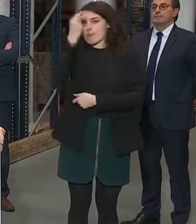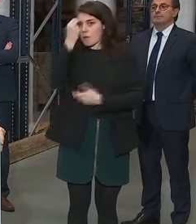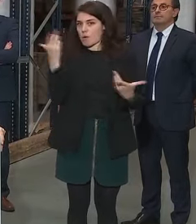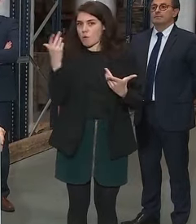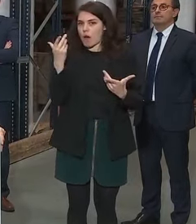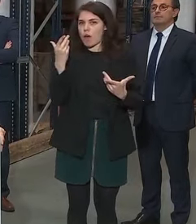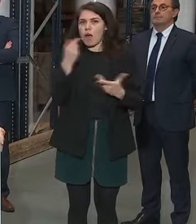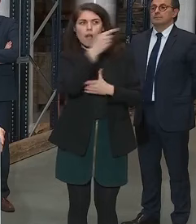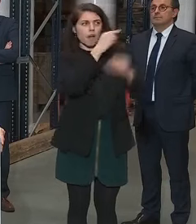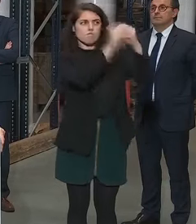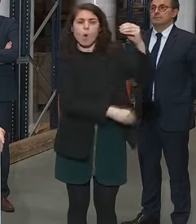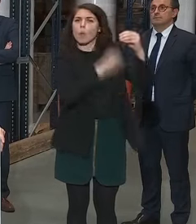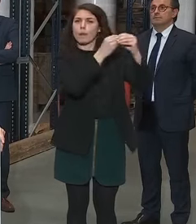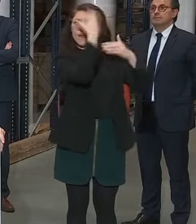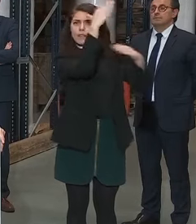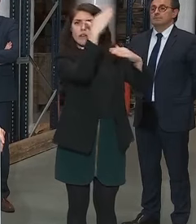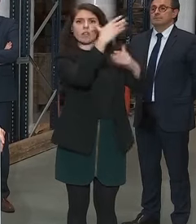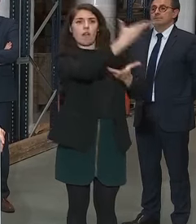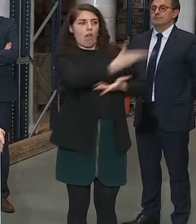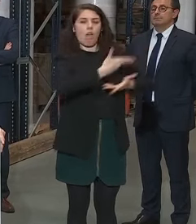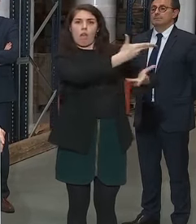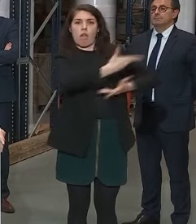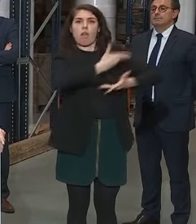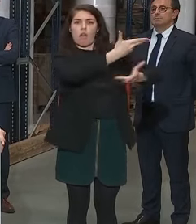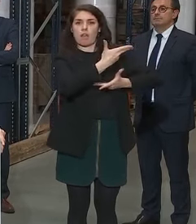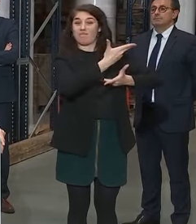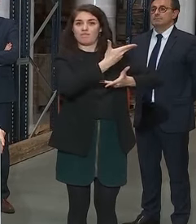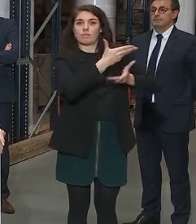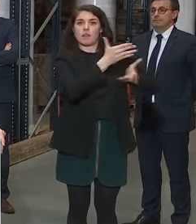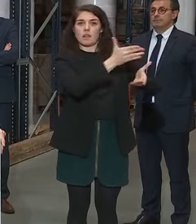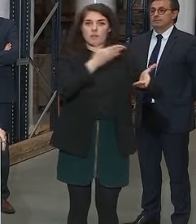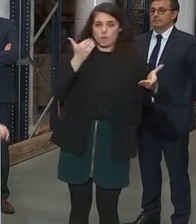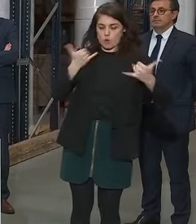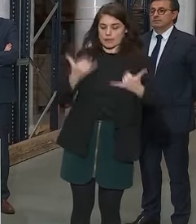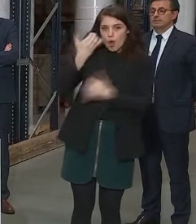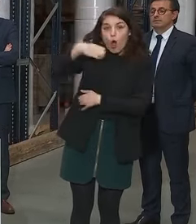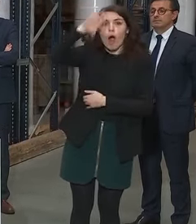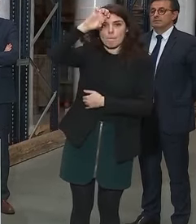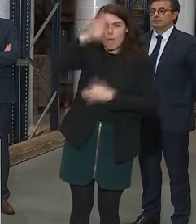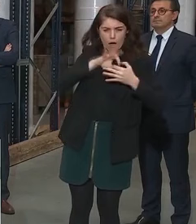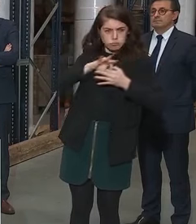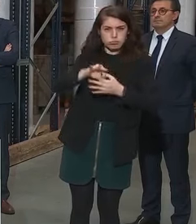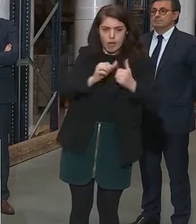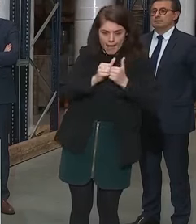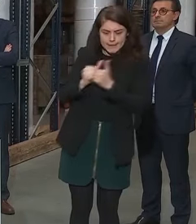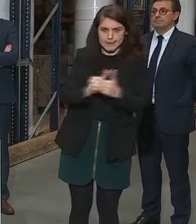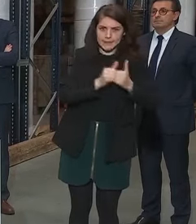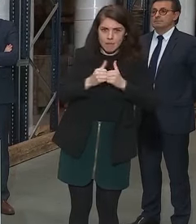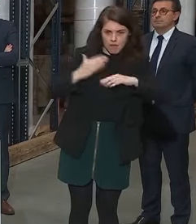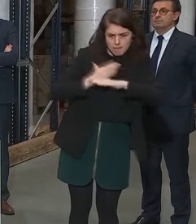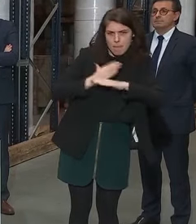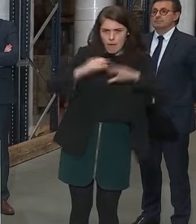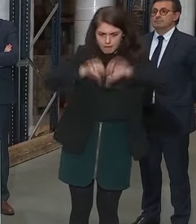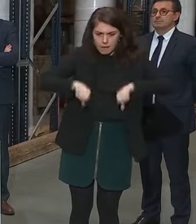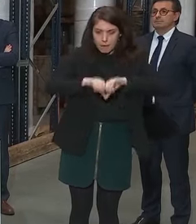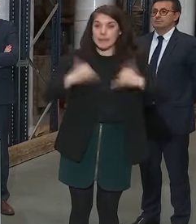stratégique impose d'avoir une souveraineté européenne. Produire plus sur le sol